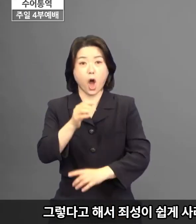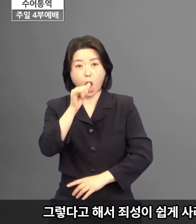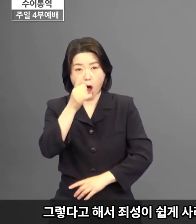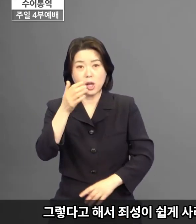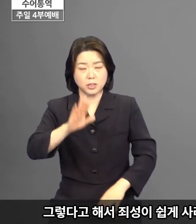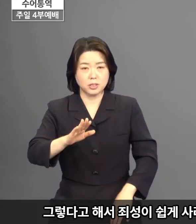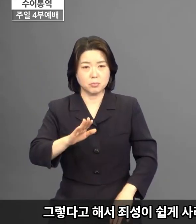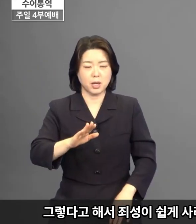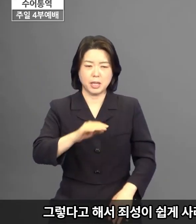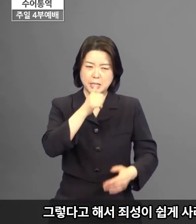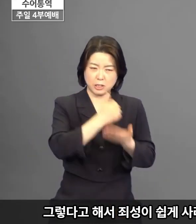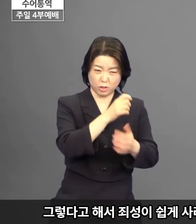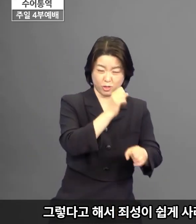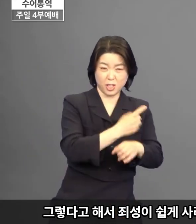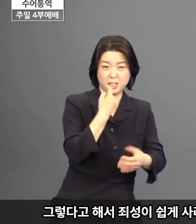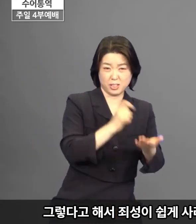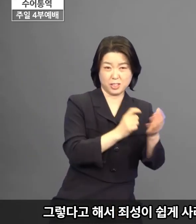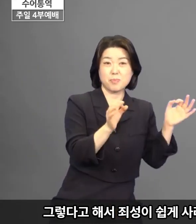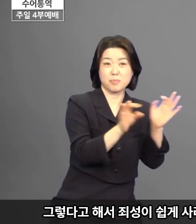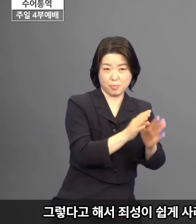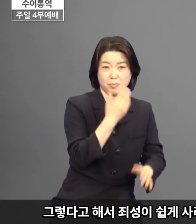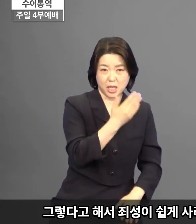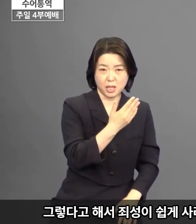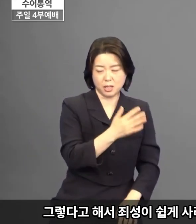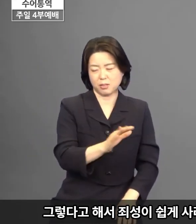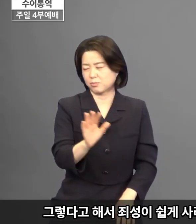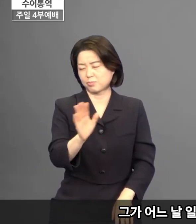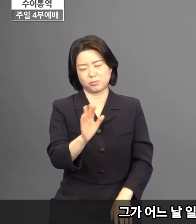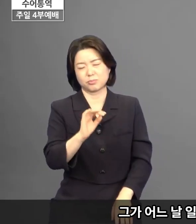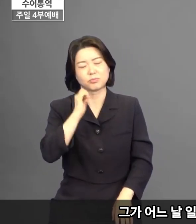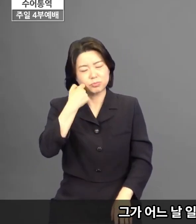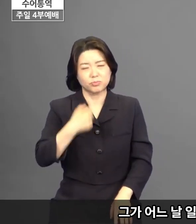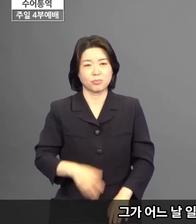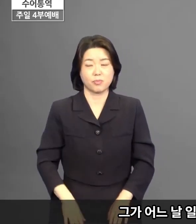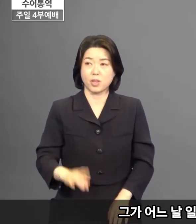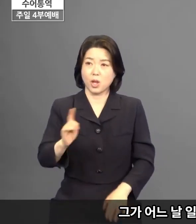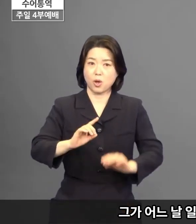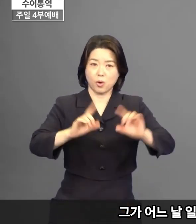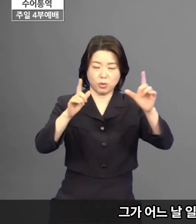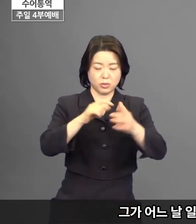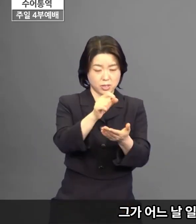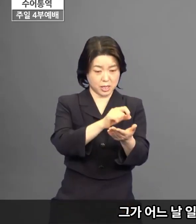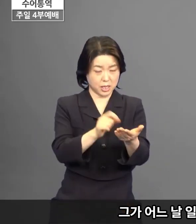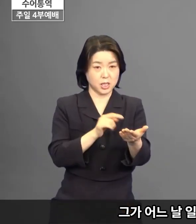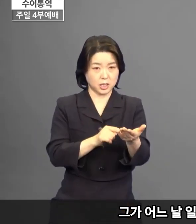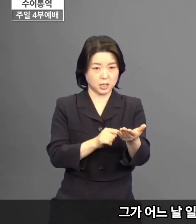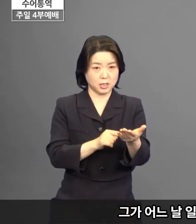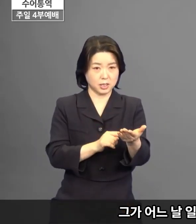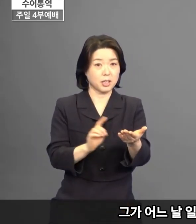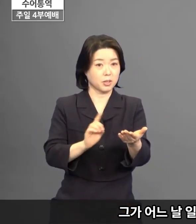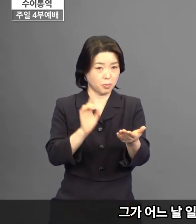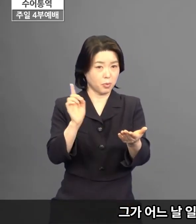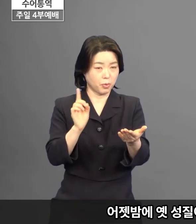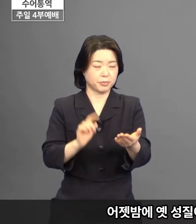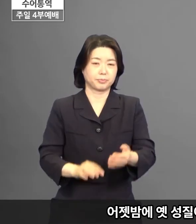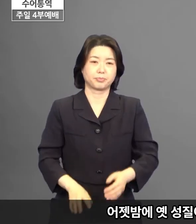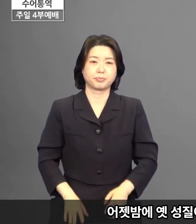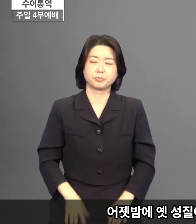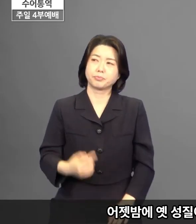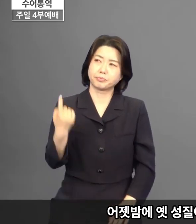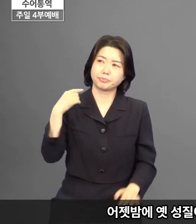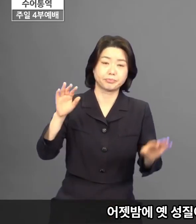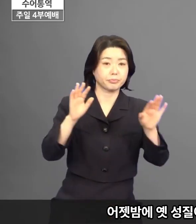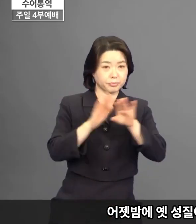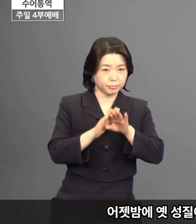그렇다고 해서 죄성이 쉽게 사라졌을까요? 여러분, 그렇지 않습니다. 그가 어느 날 일기에 이렇게 썼습니다.